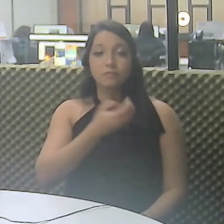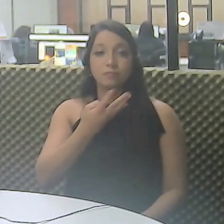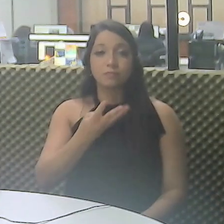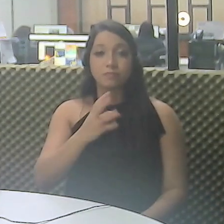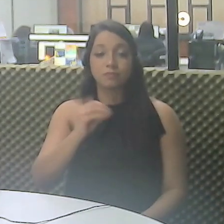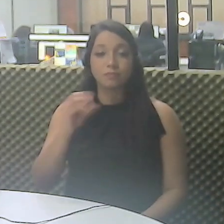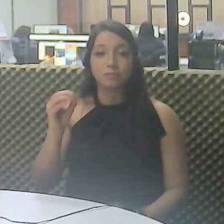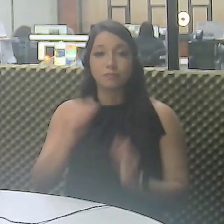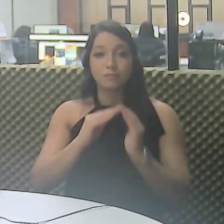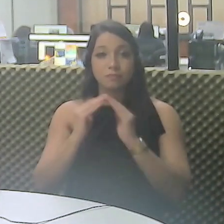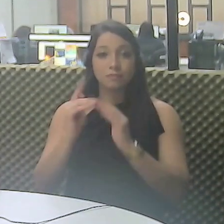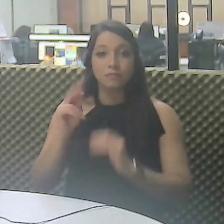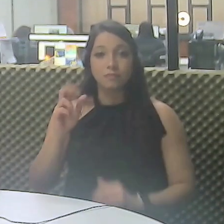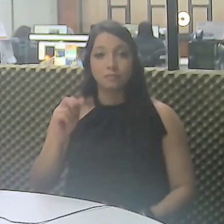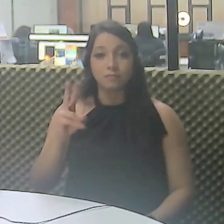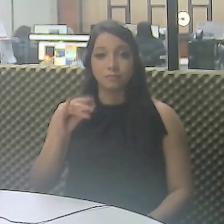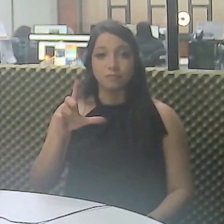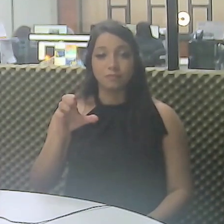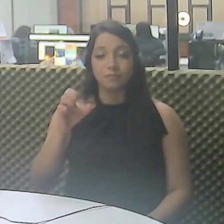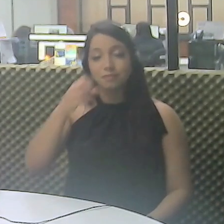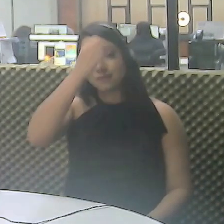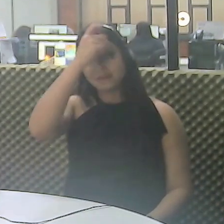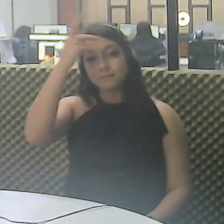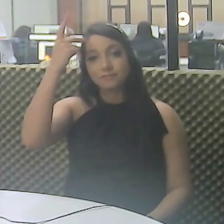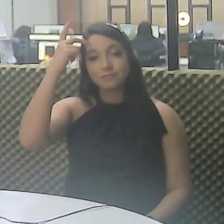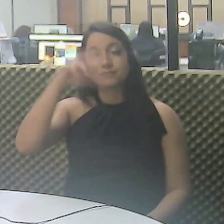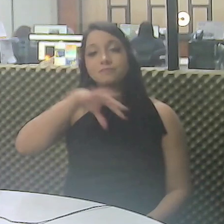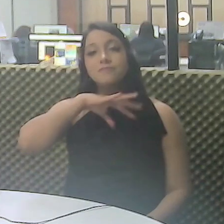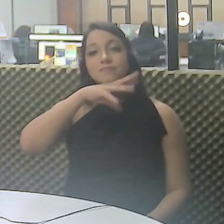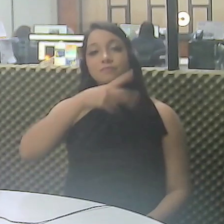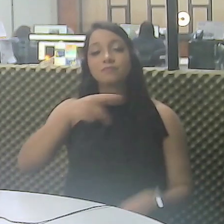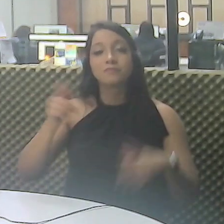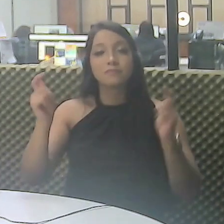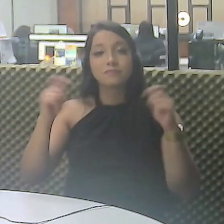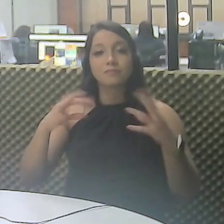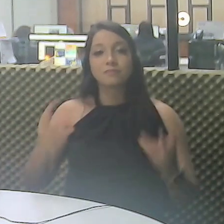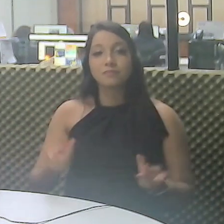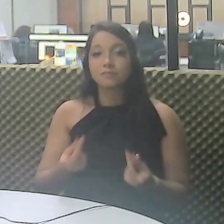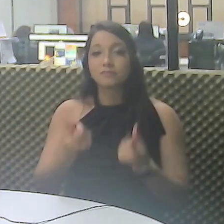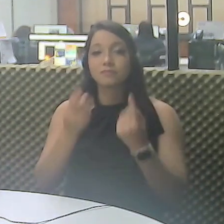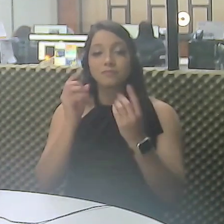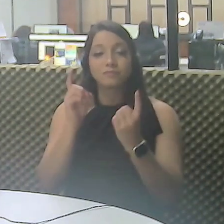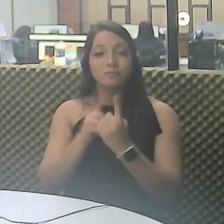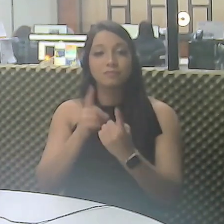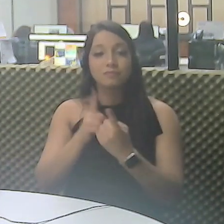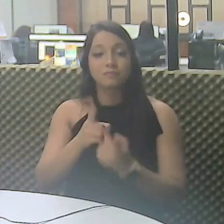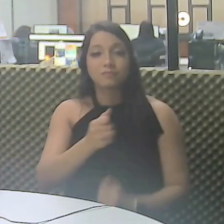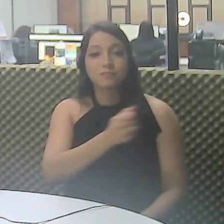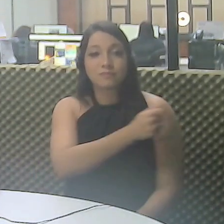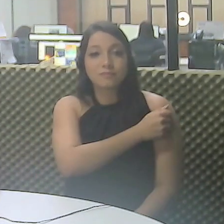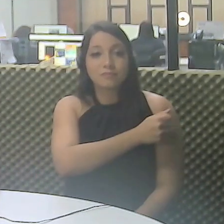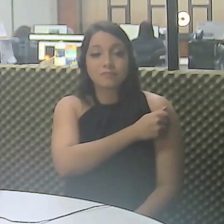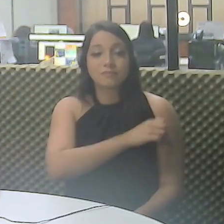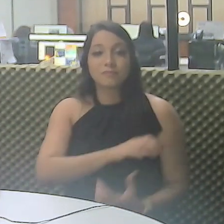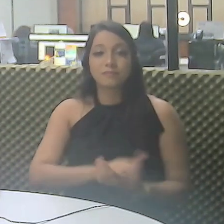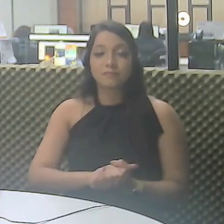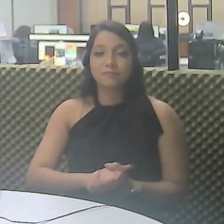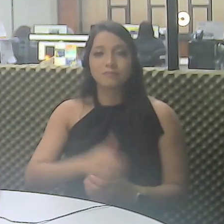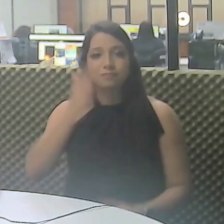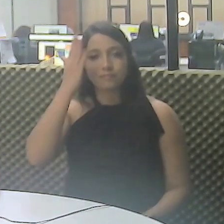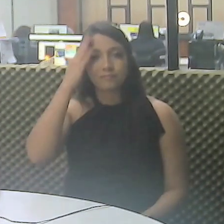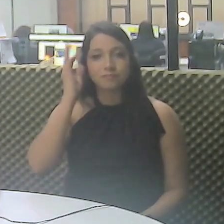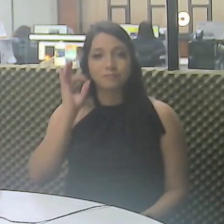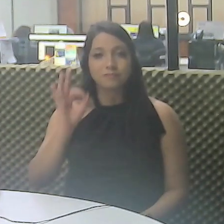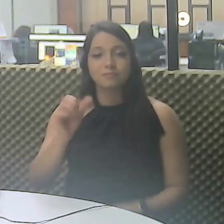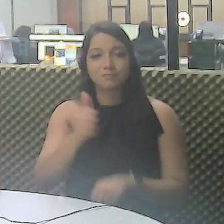400, no bairro Granville. O prefeito Odelmo Leão garantiu a excelência no atendimento aos alunos. Pode ter certeza, vai